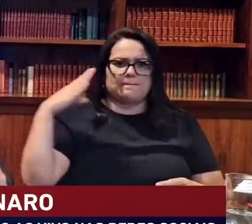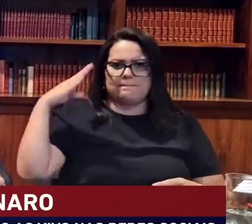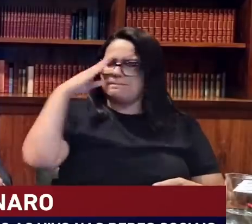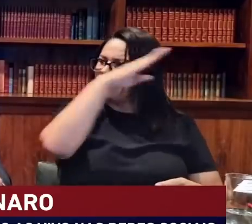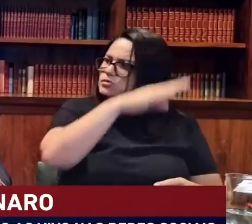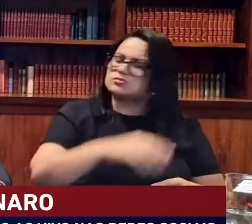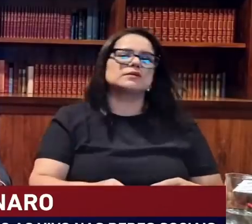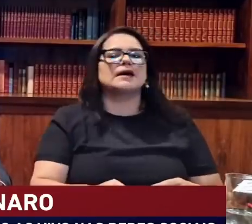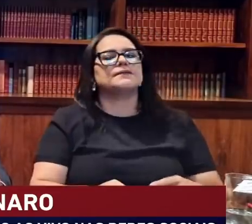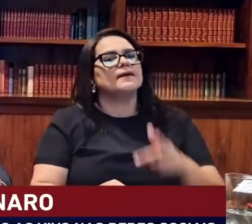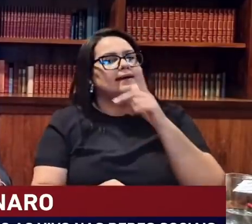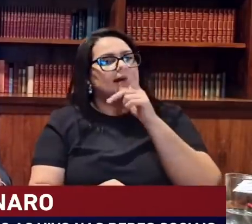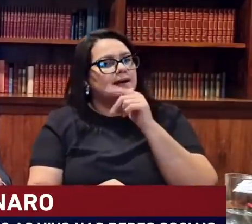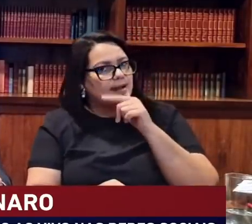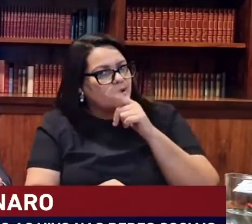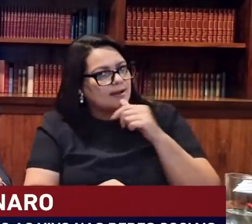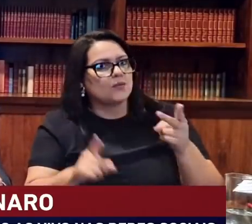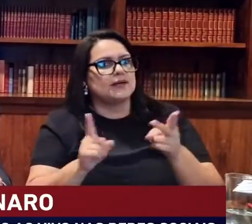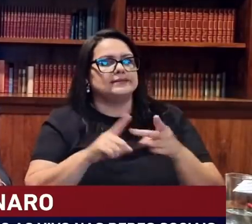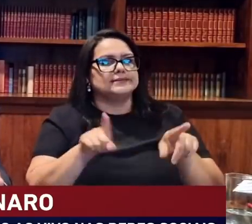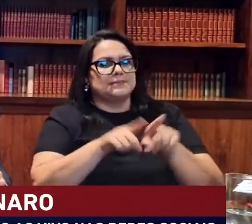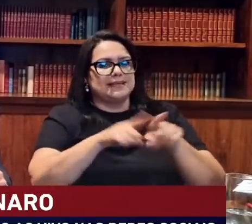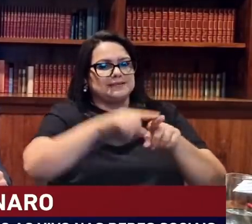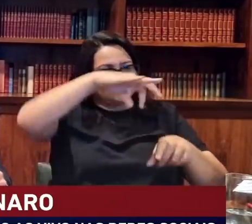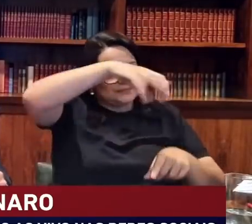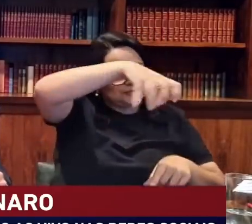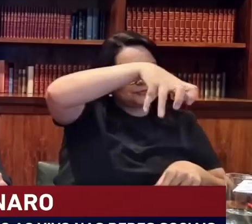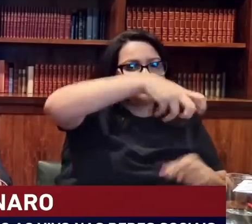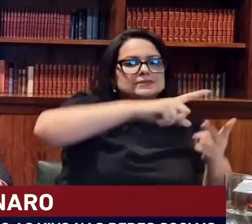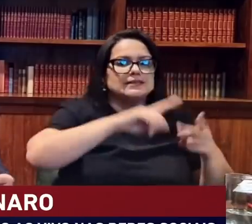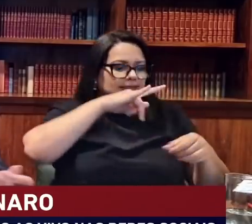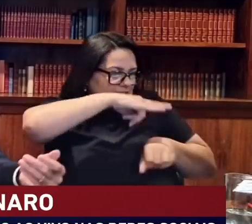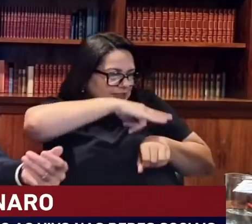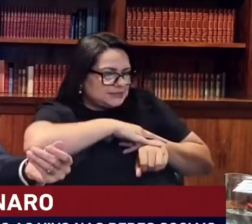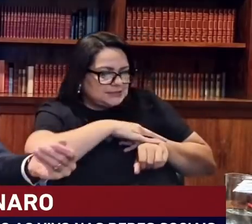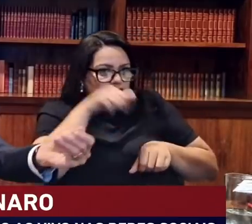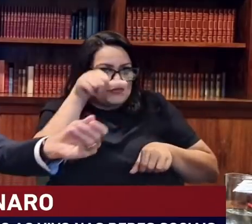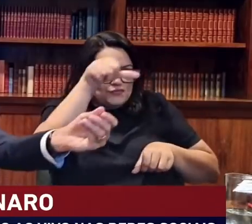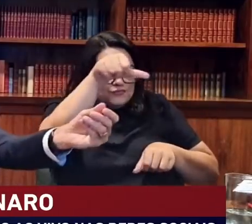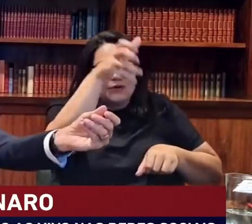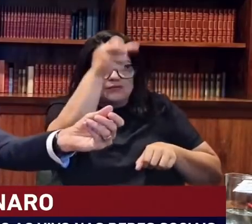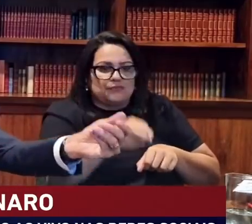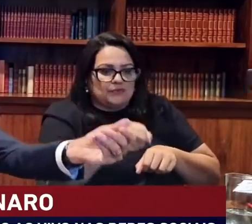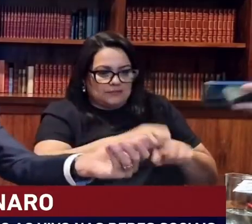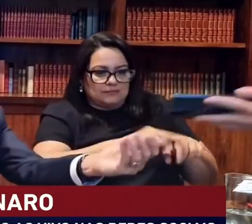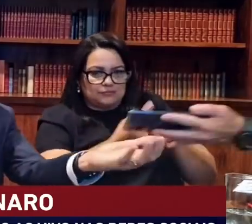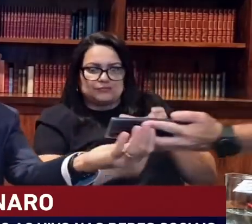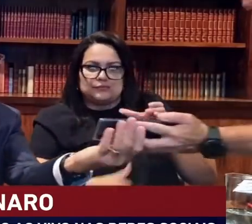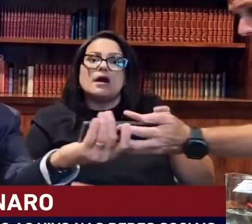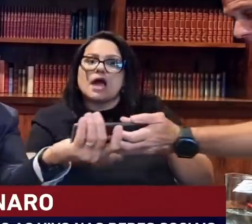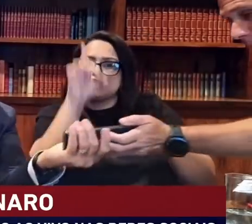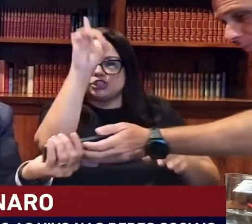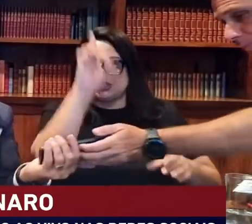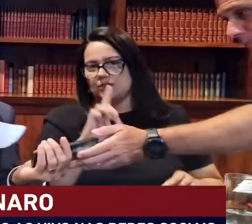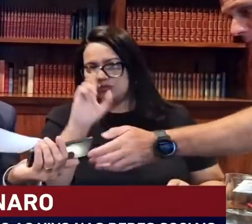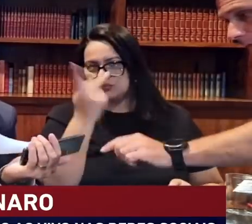Bolsonaro. Água e saneamento básico é direitos humanos. Antigamente só falava de algumas pautas de